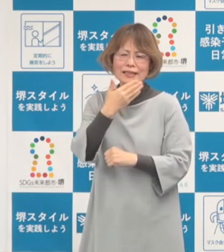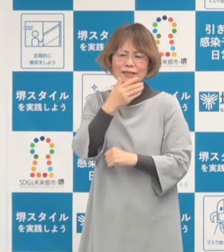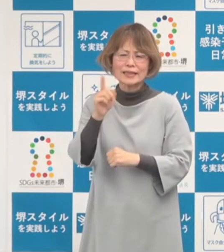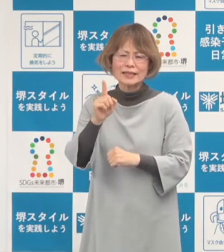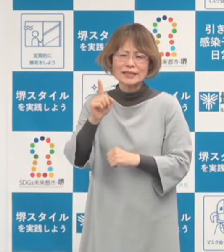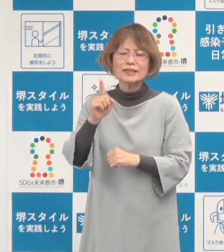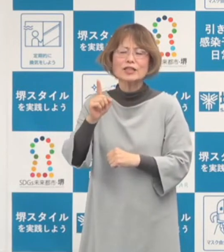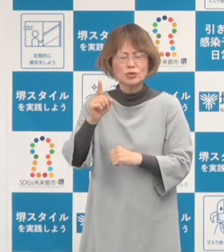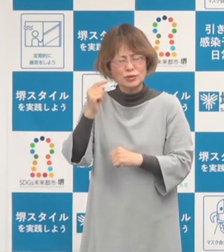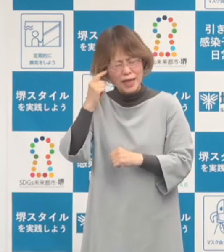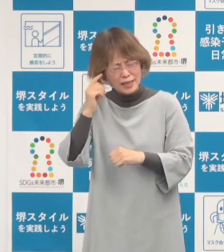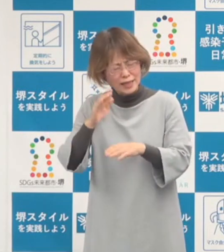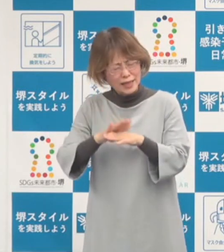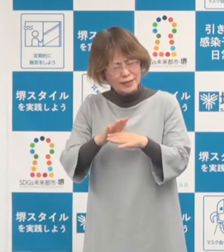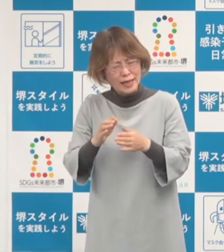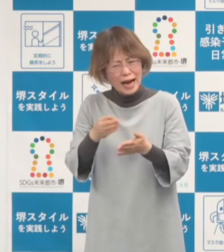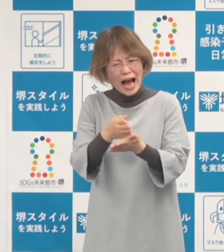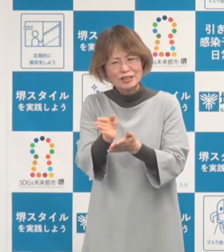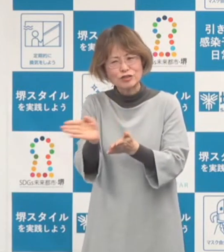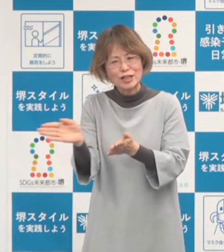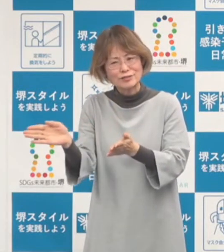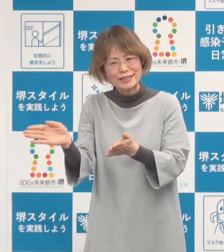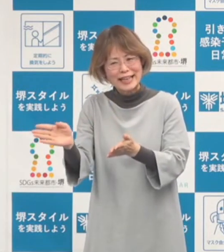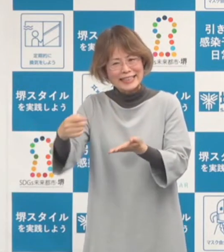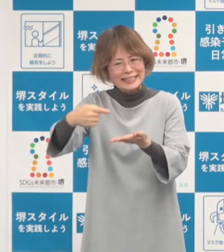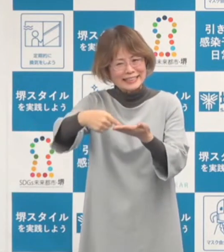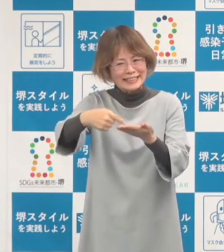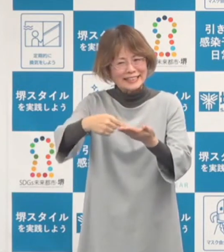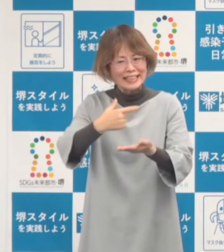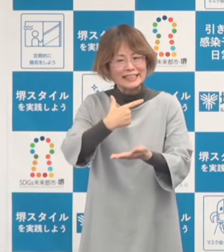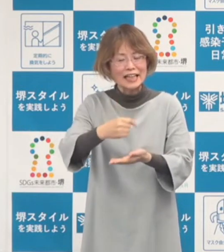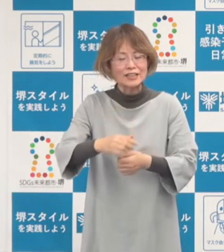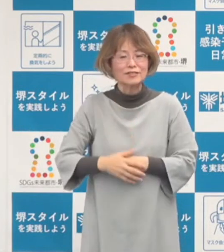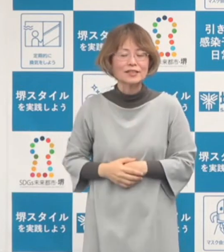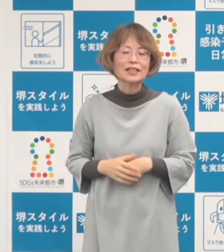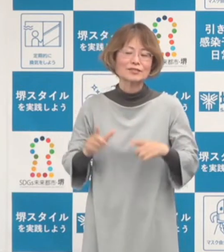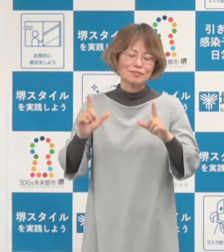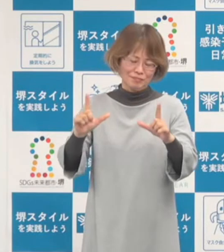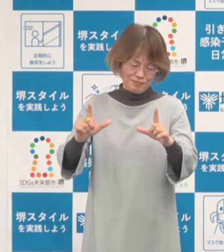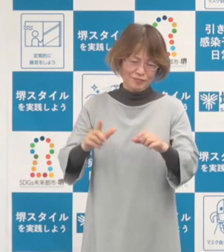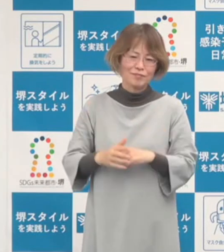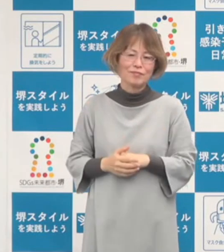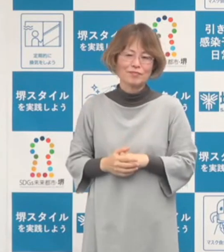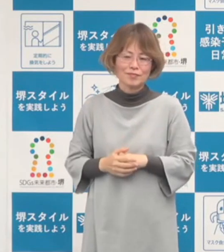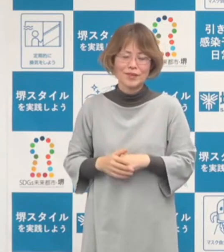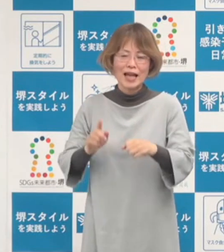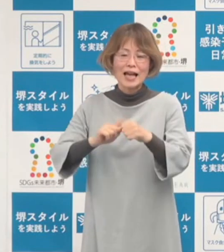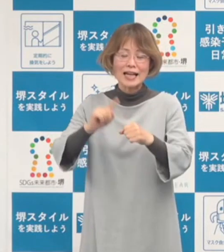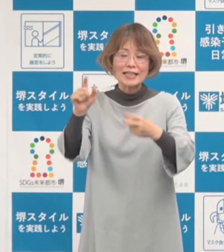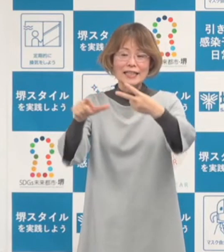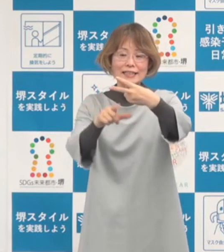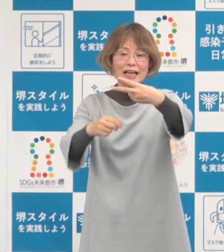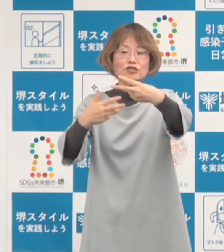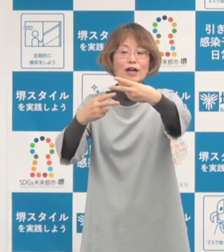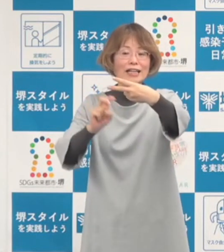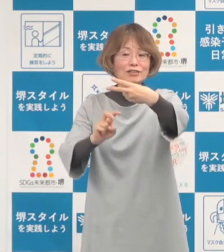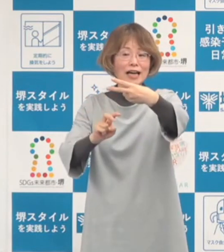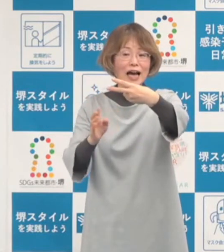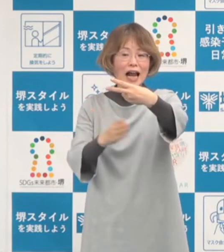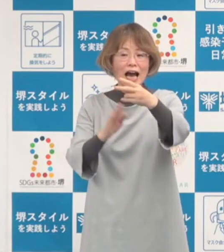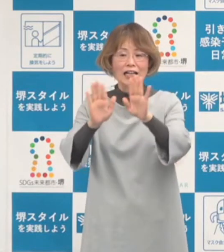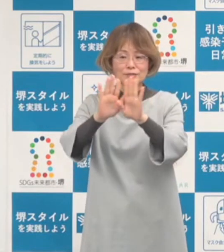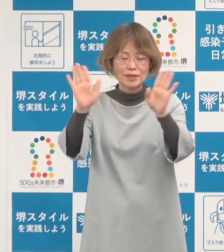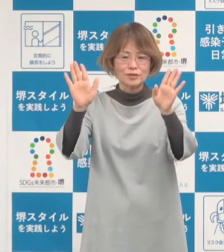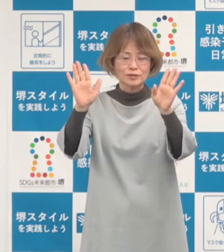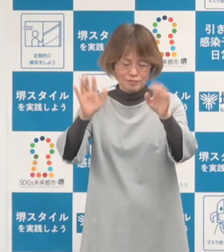外れるのではないかというのをちょっと指摘したいと思います。 はい、ご指摘いただきました、来年2月20日からの実施ですので、堺